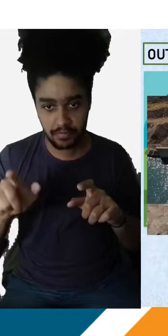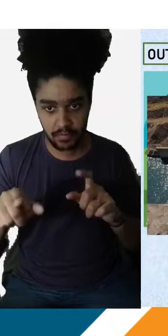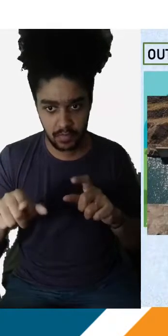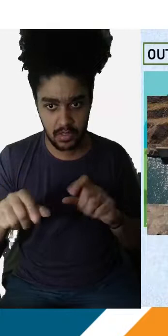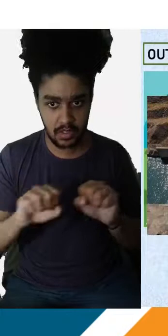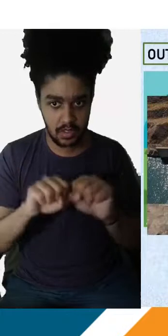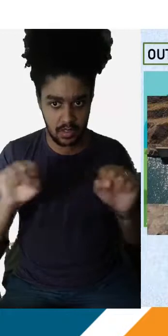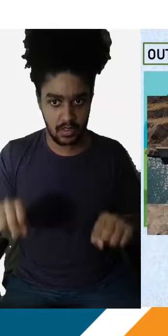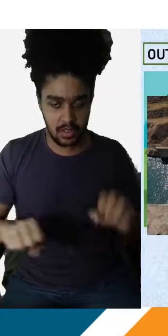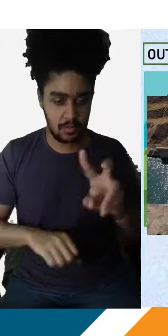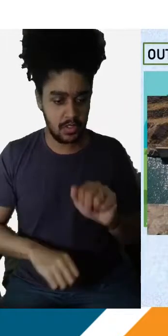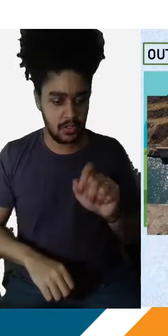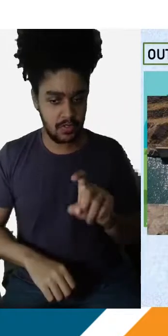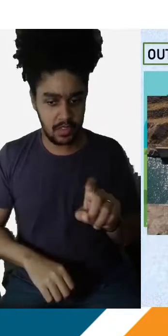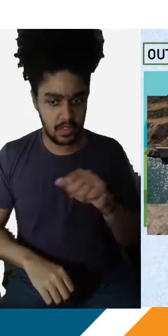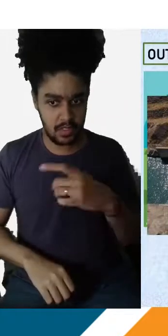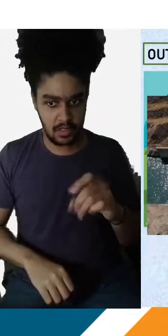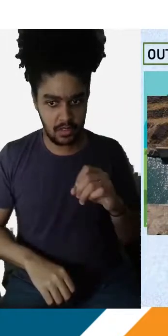o sistema de vazão,